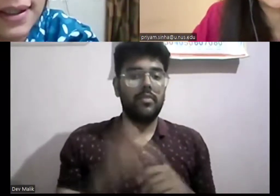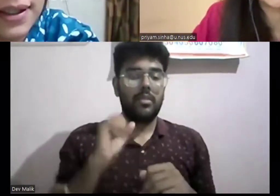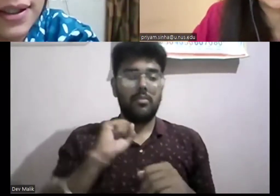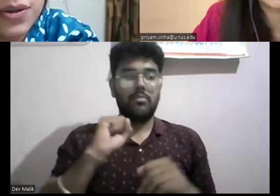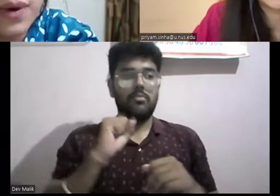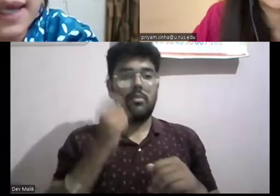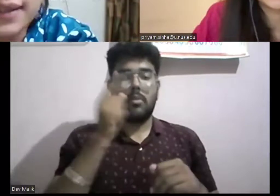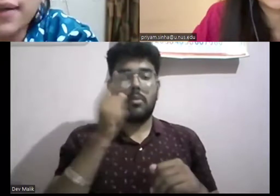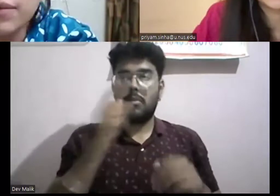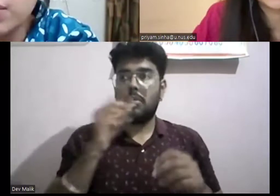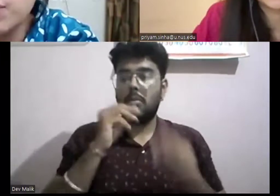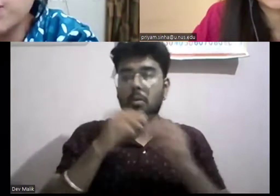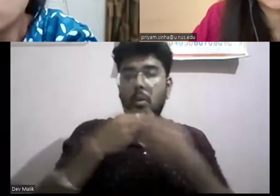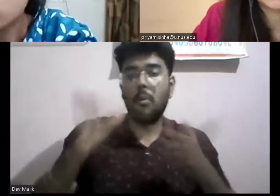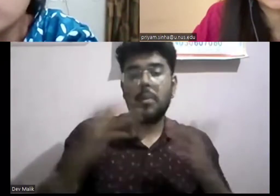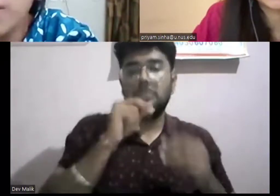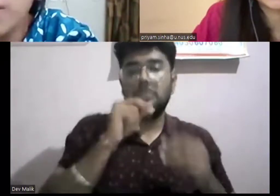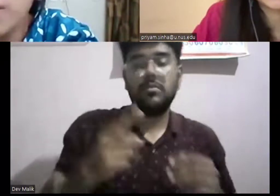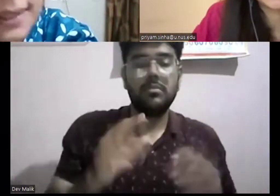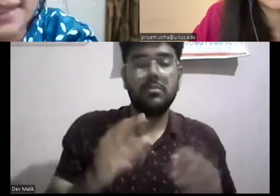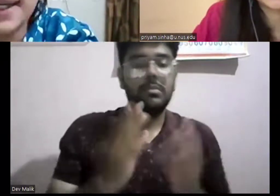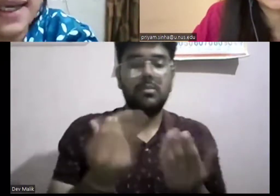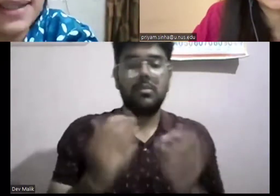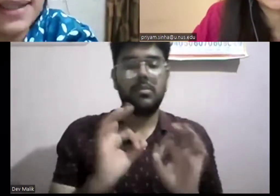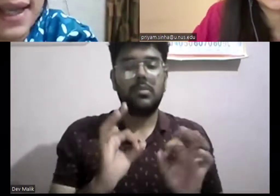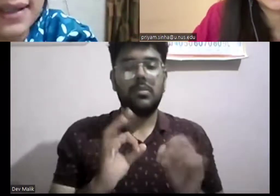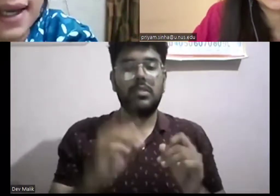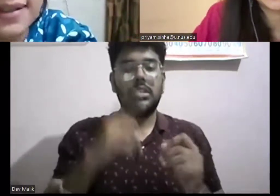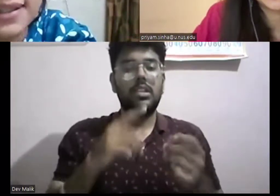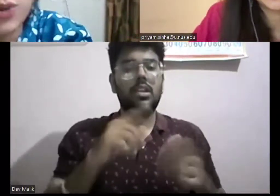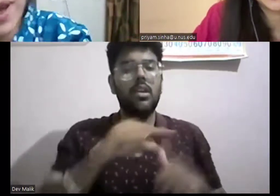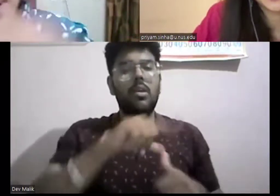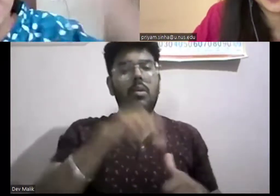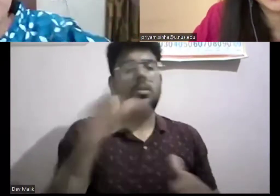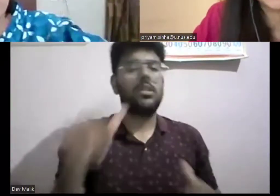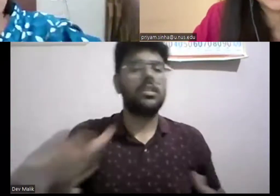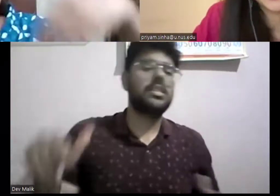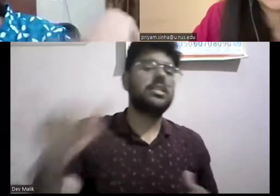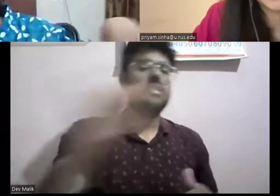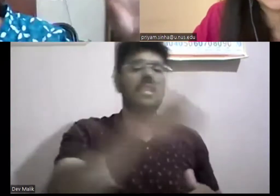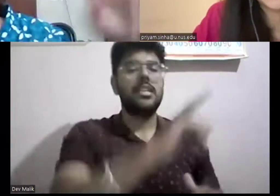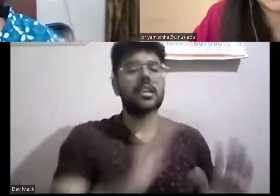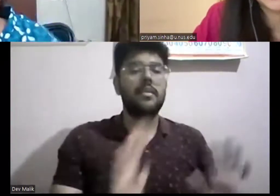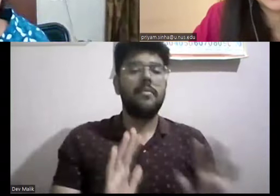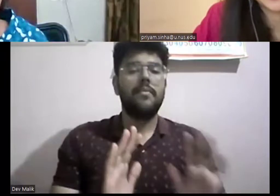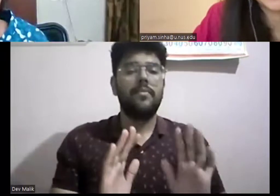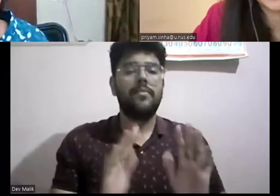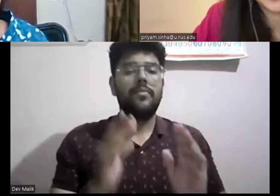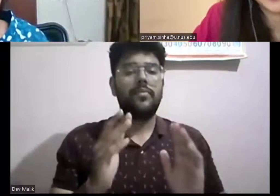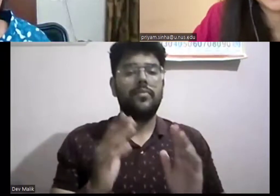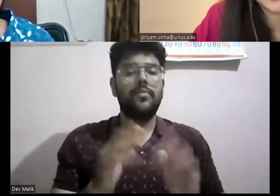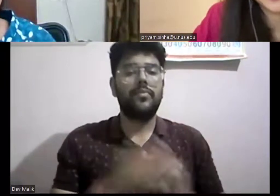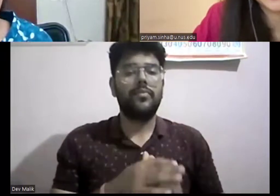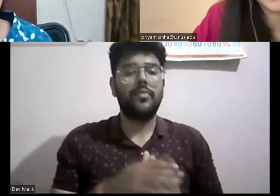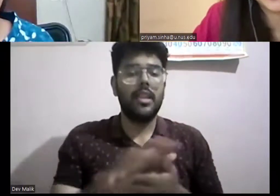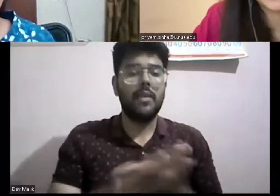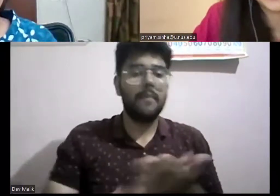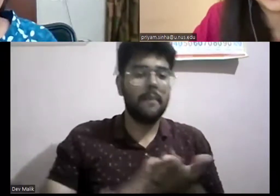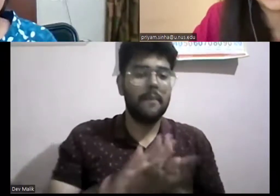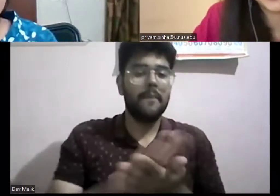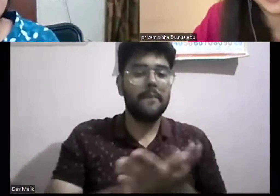that. So I think वो तो हर किसी के लिए it's like that. Sexuality तो बहुत आगे की बात है. अभी तो basics